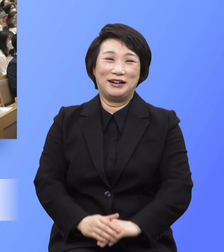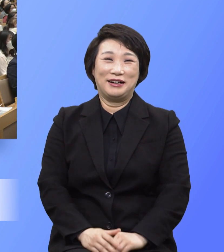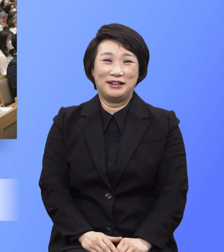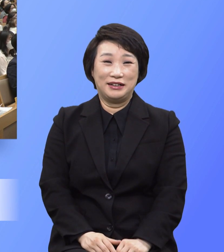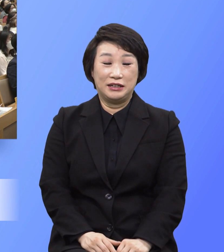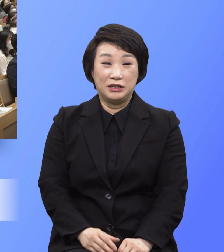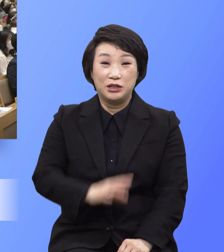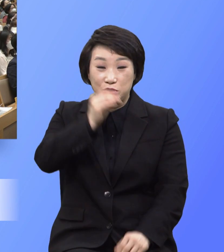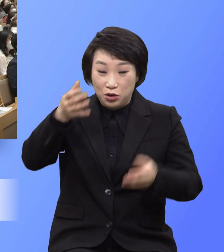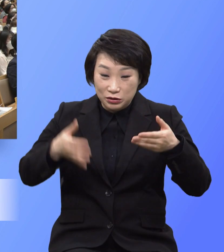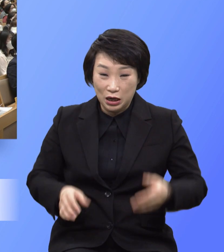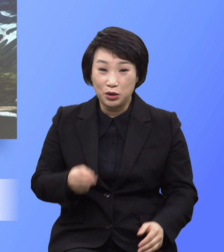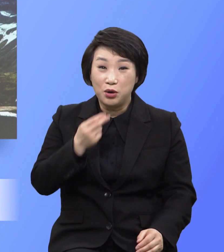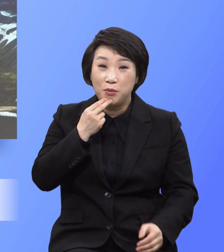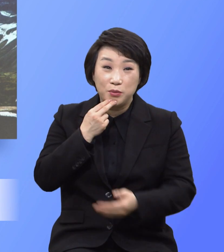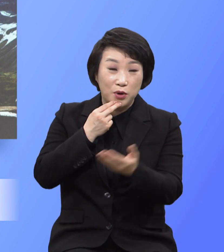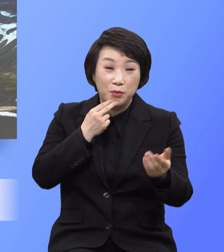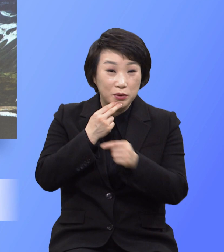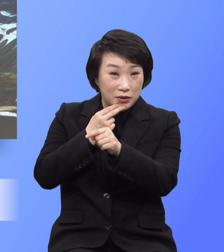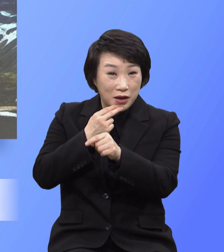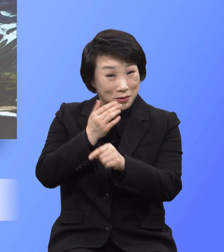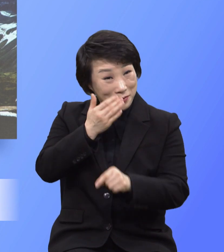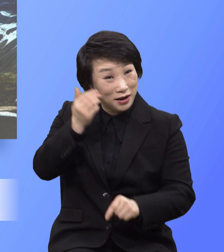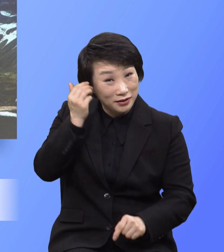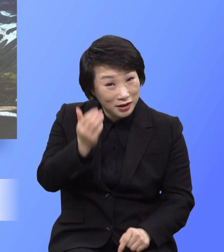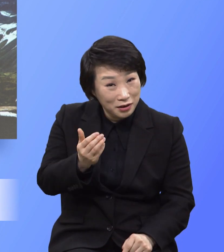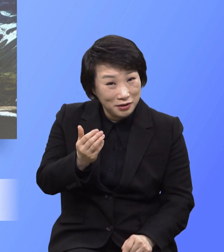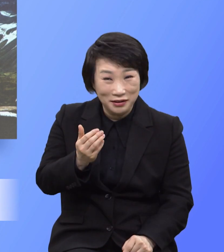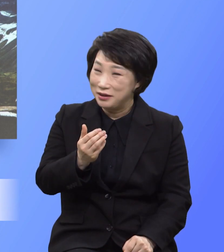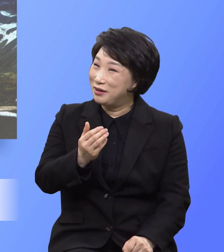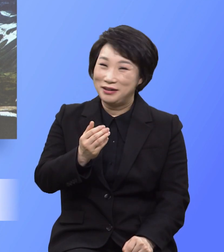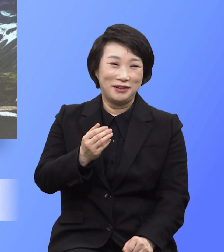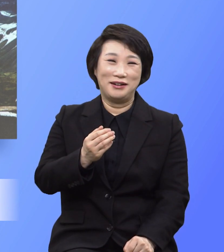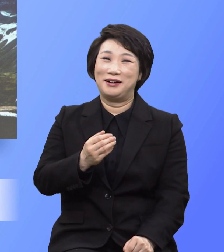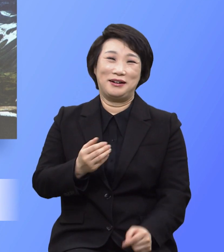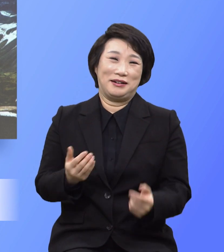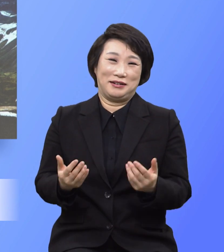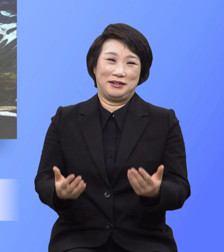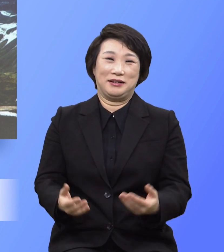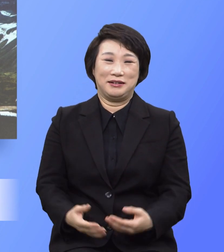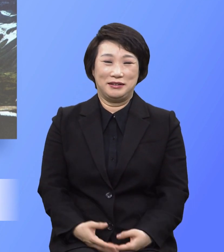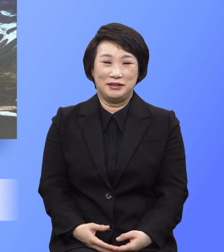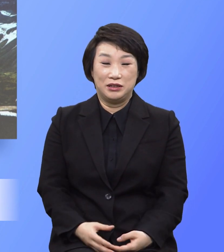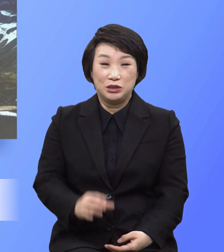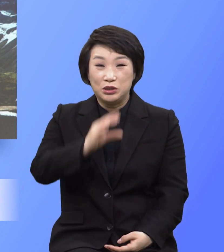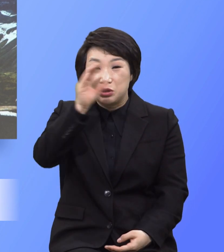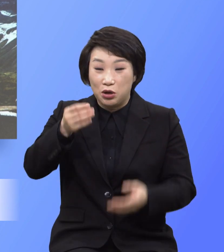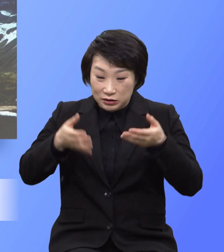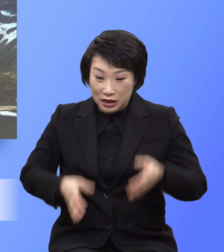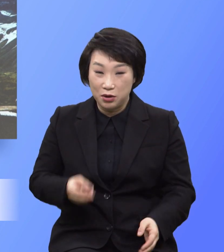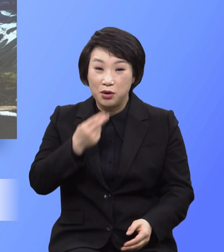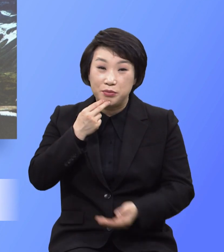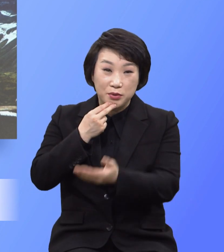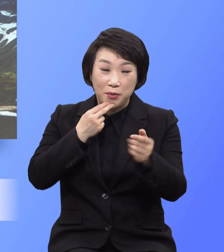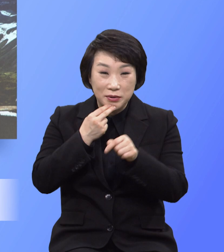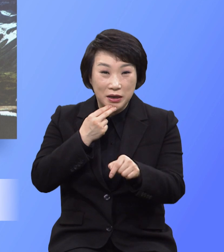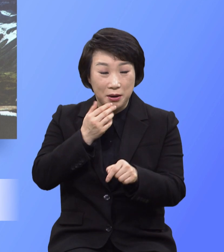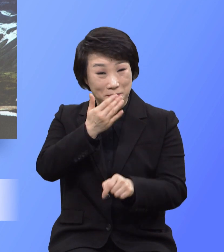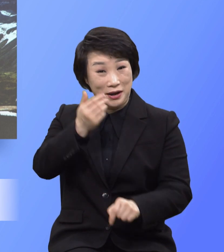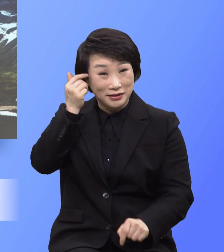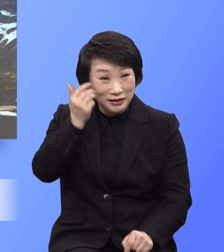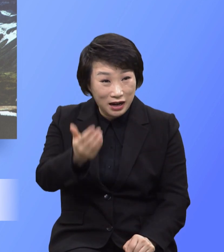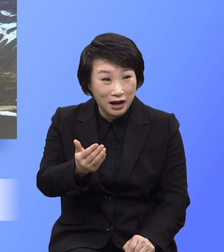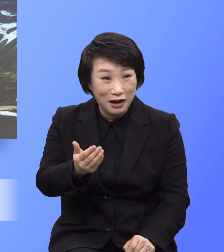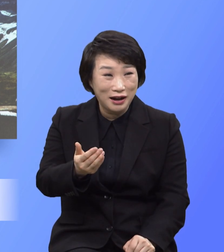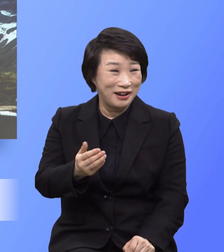감사하냐. 성탄이 웃으면 이 사실이 있을까? 응? 성탄이 웃으면 이 사실이 있을까?